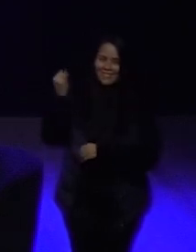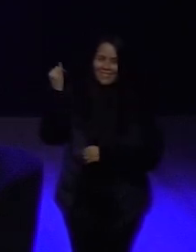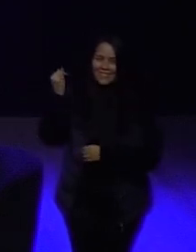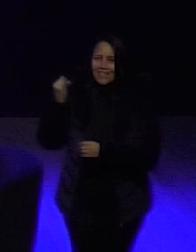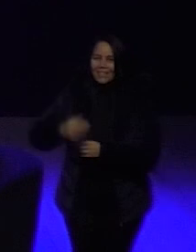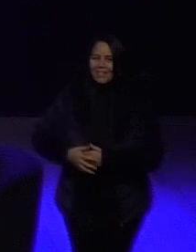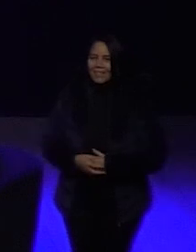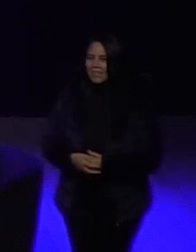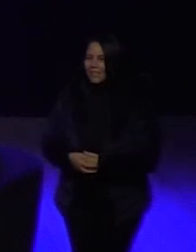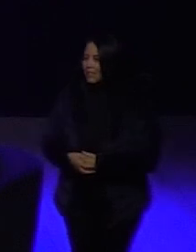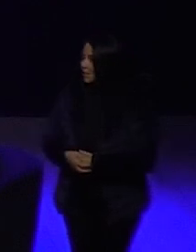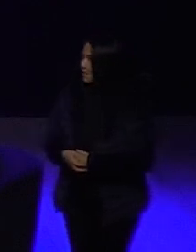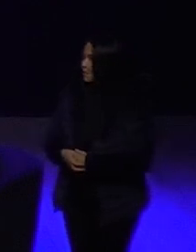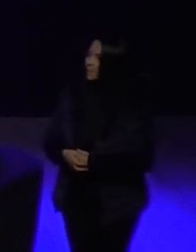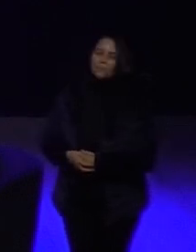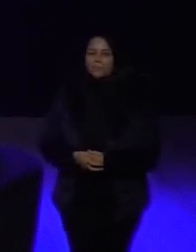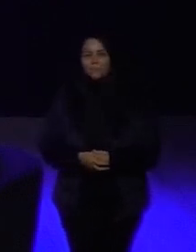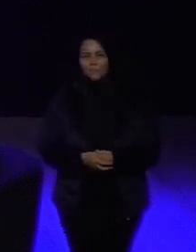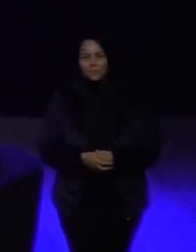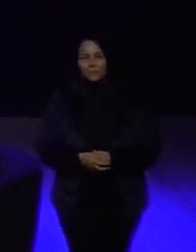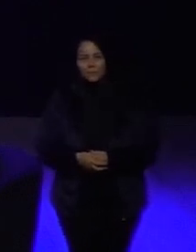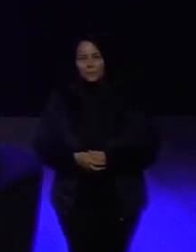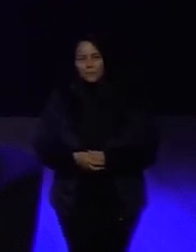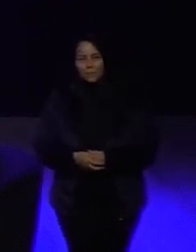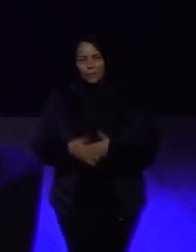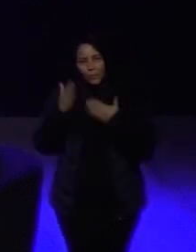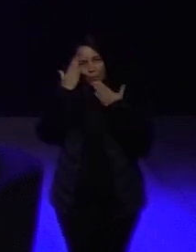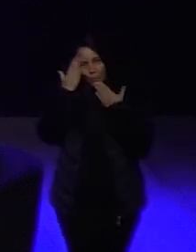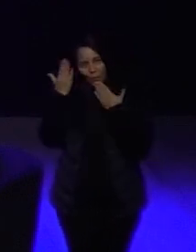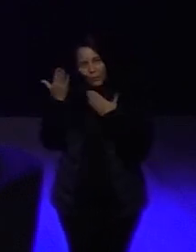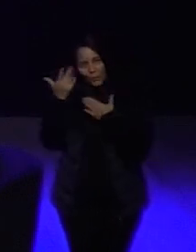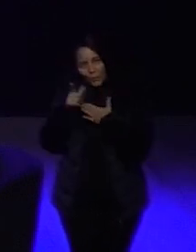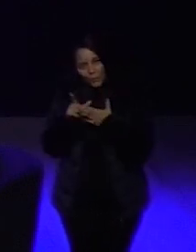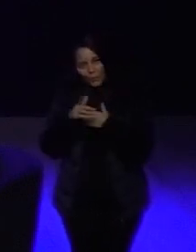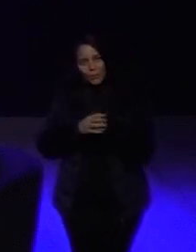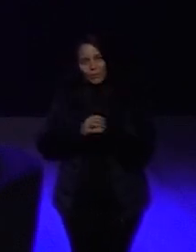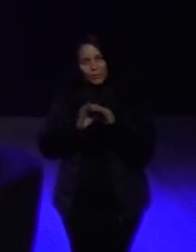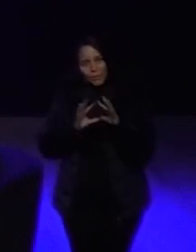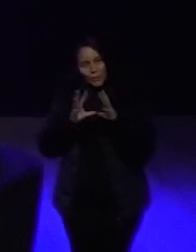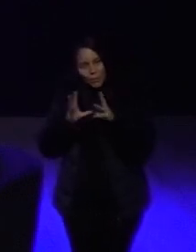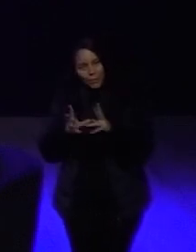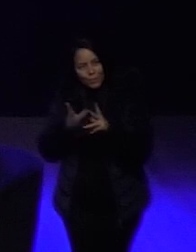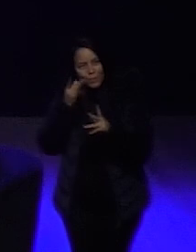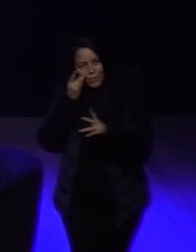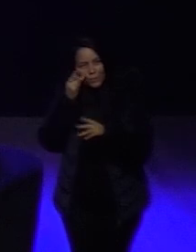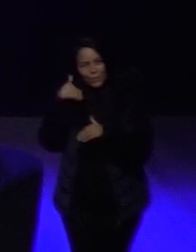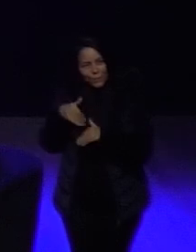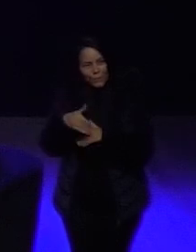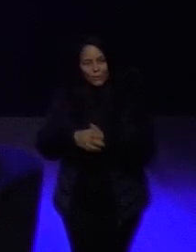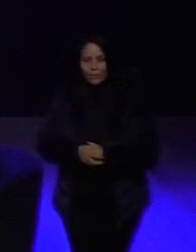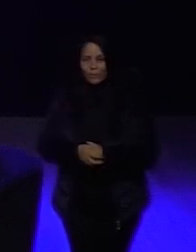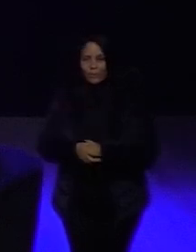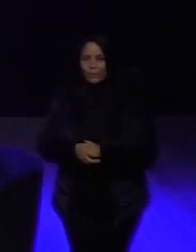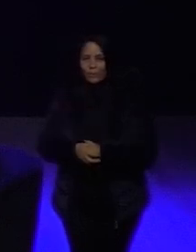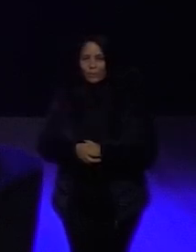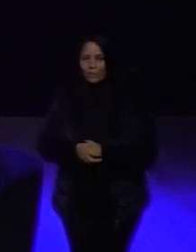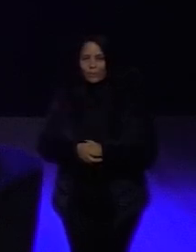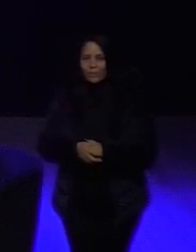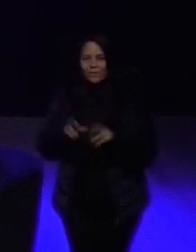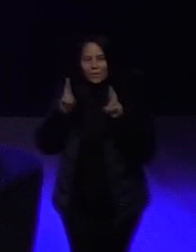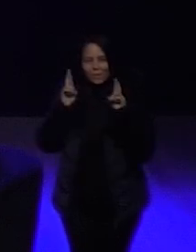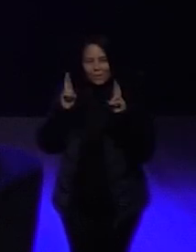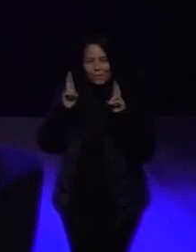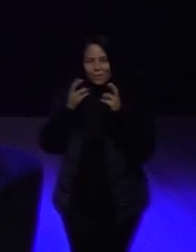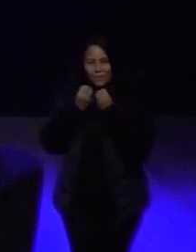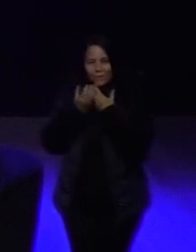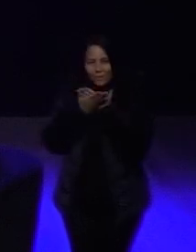mesmo. Mas seria isso. Então, agradeço novamente todos e todas pela presença aqui e Desejo